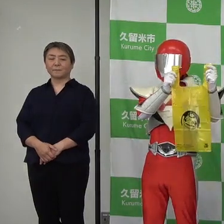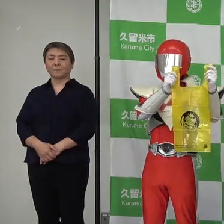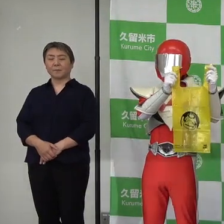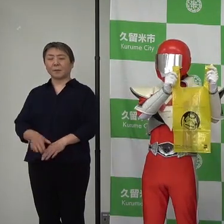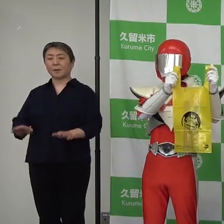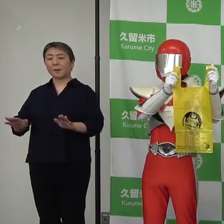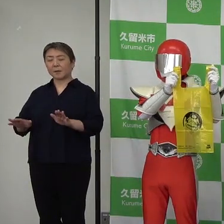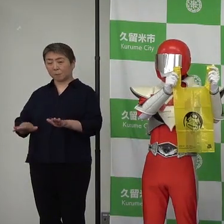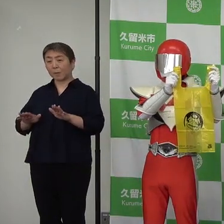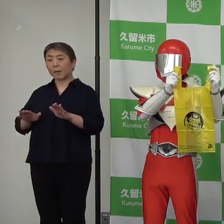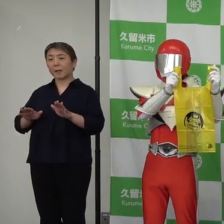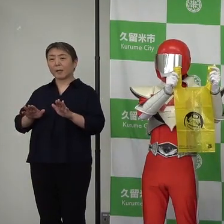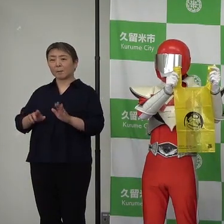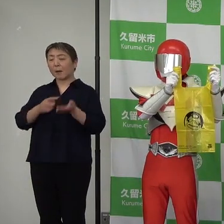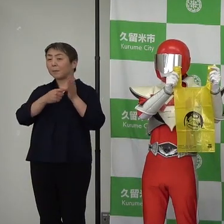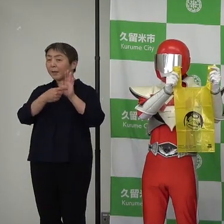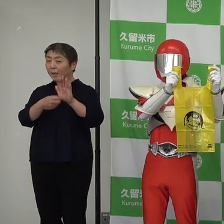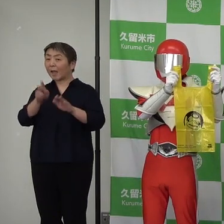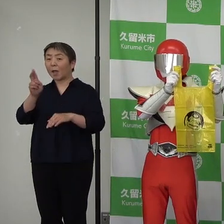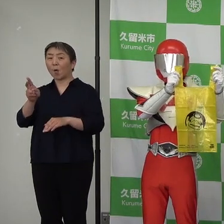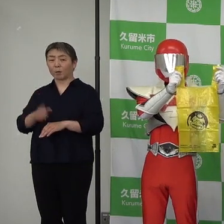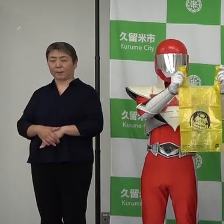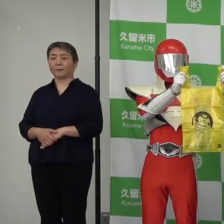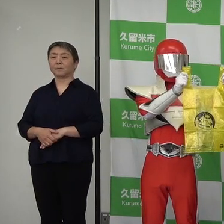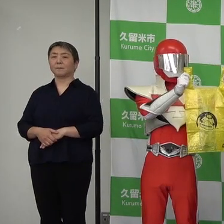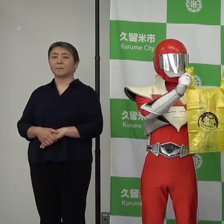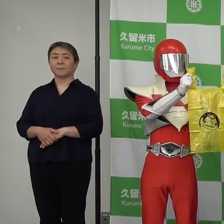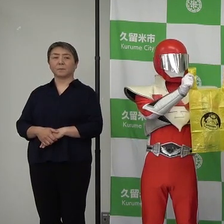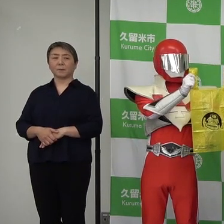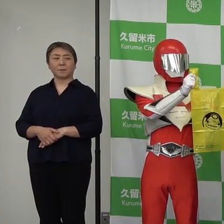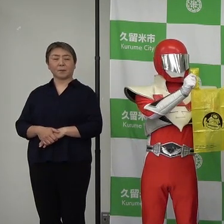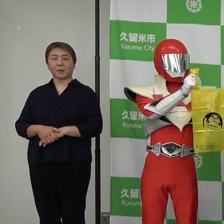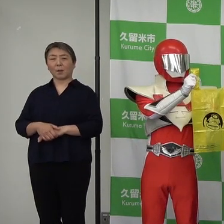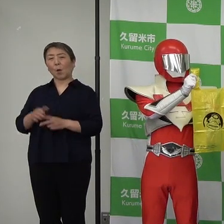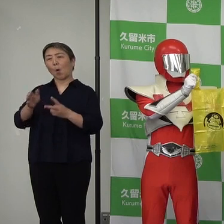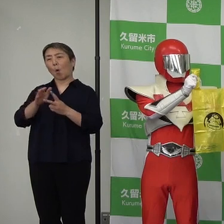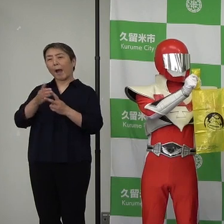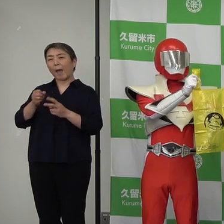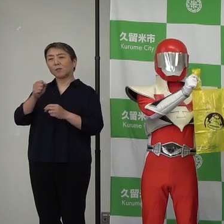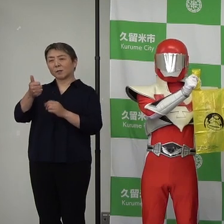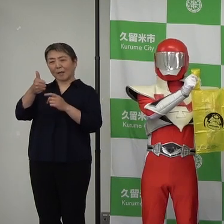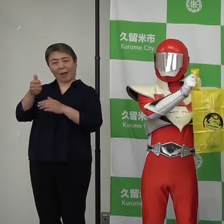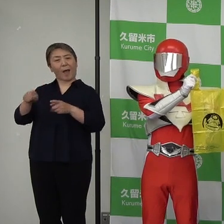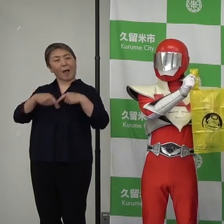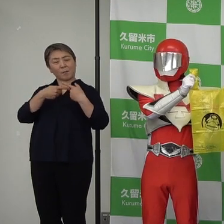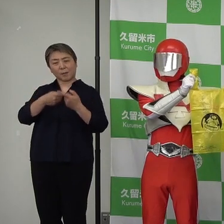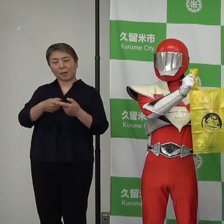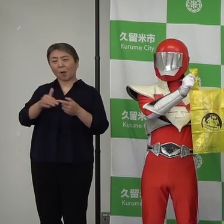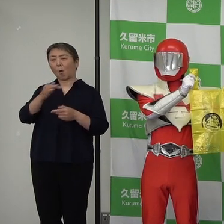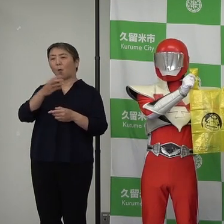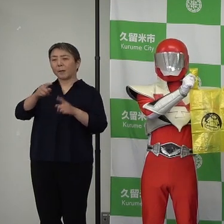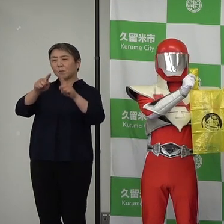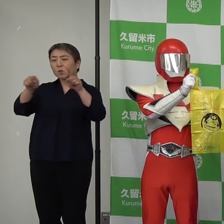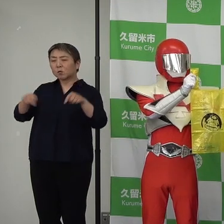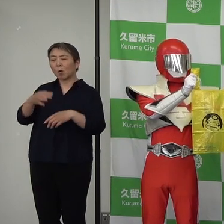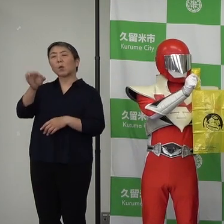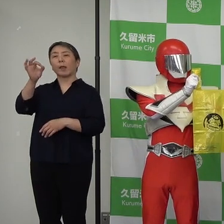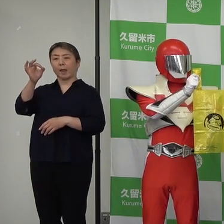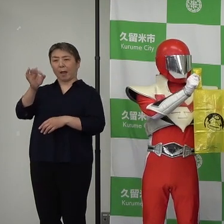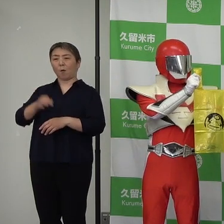ここで今出てきましたようにバケルンジャーが入ってきましたが、ゴミ袋の価格